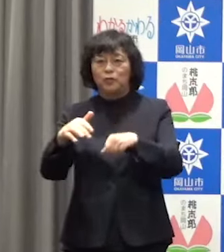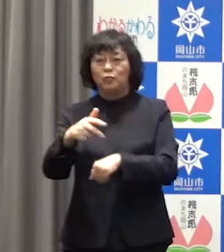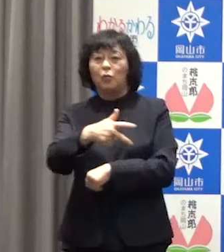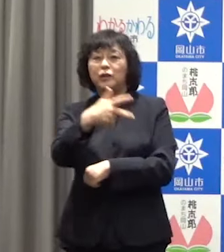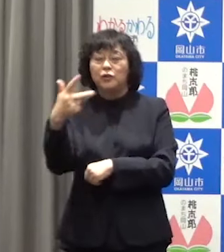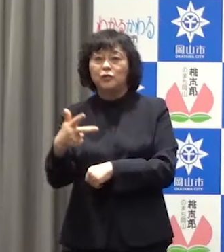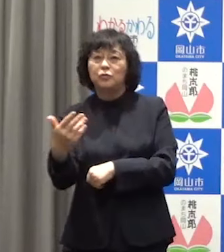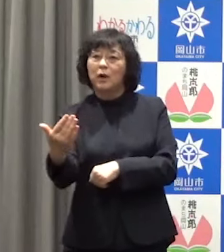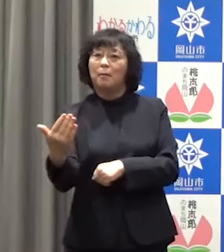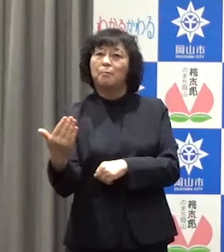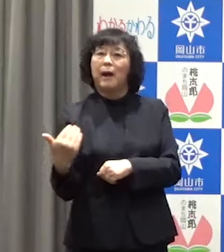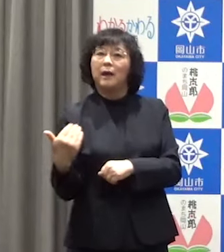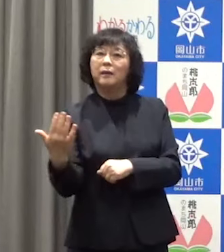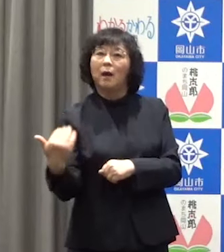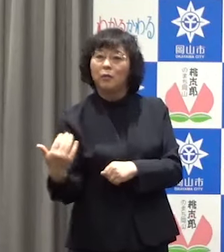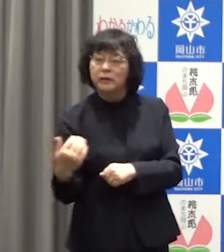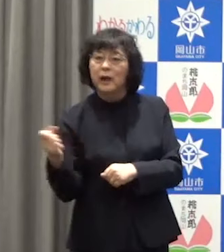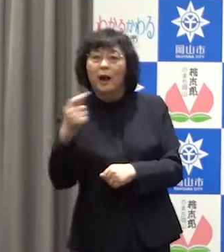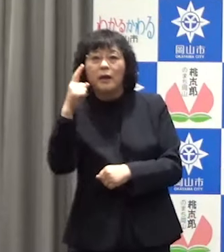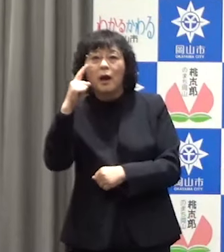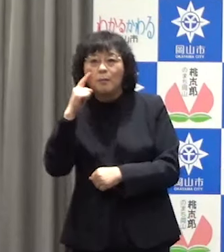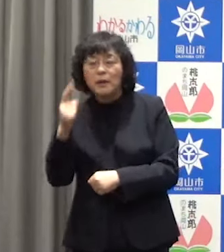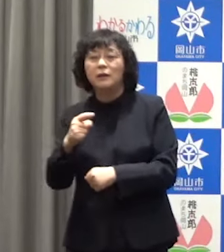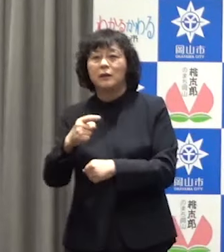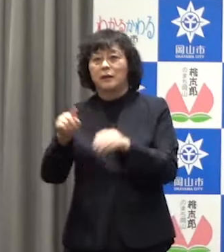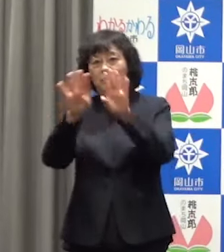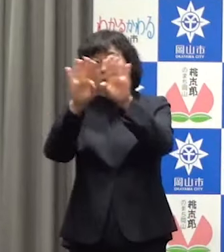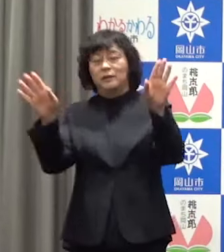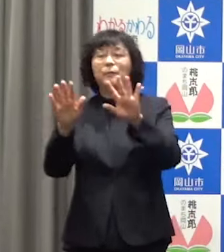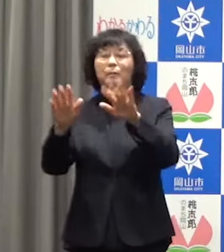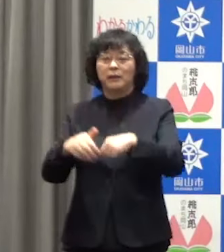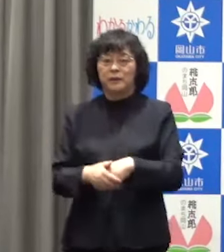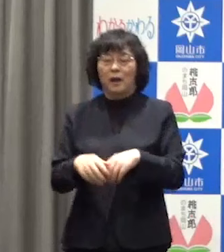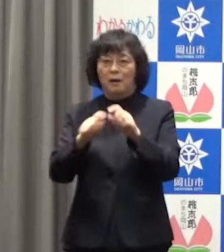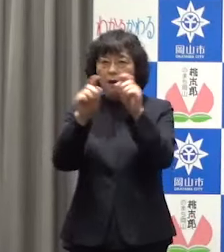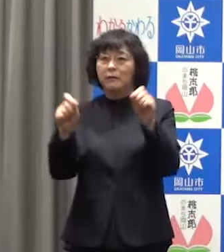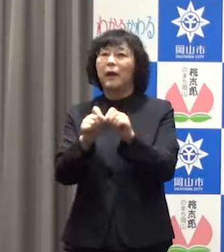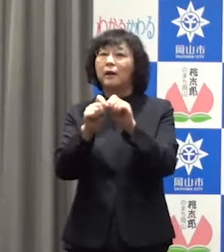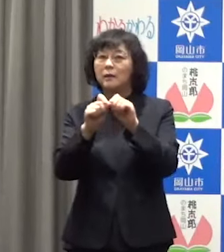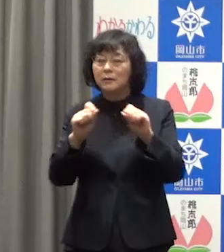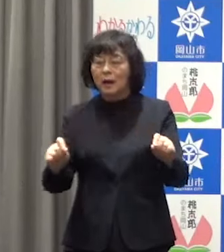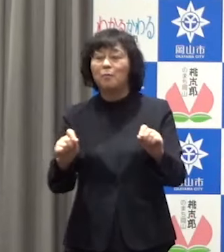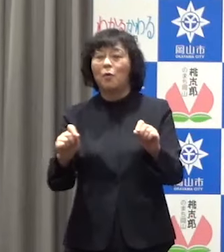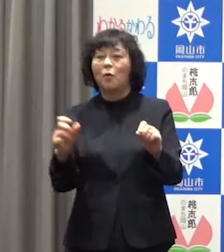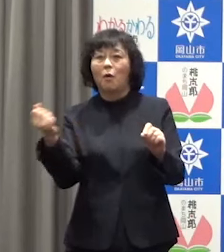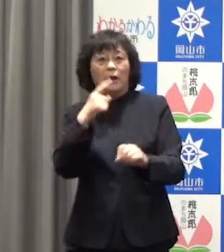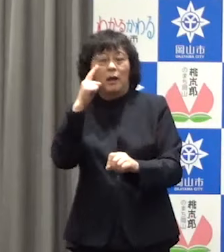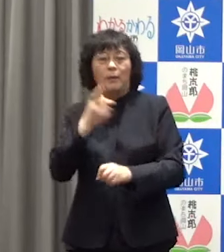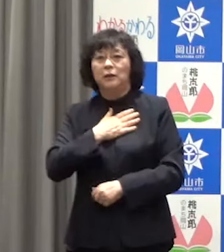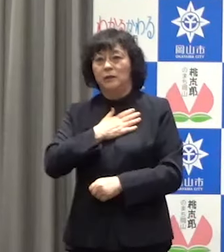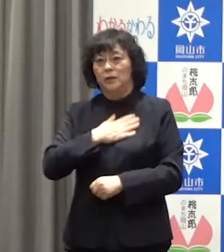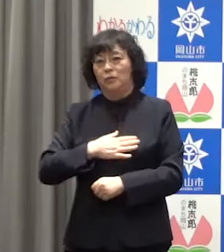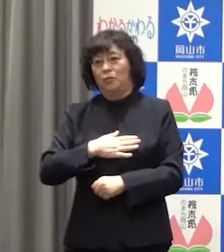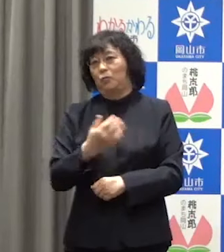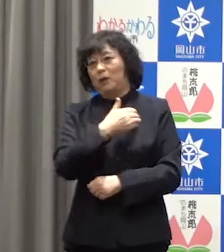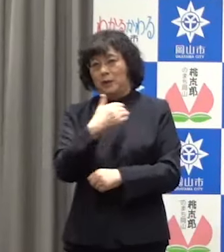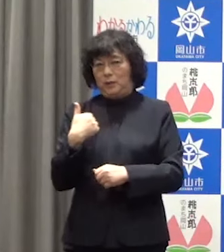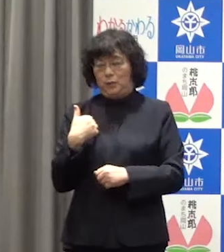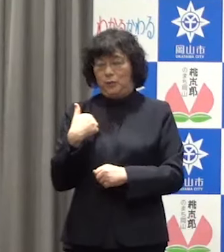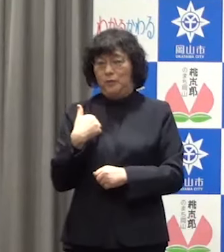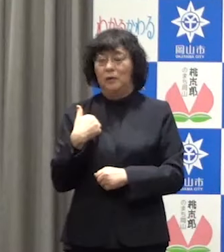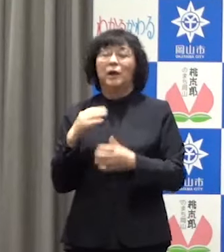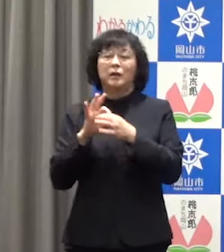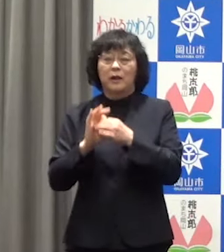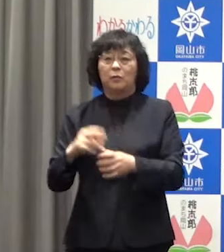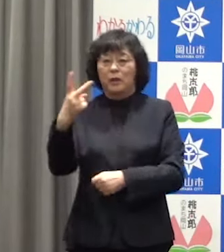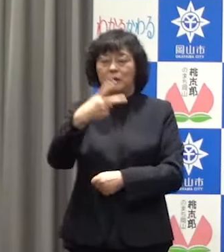い、結果も例年より早くお知らせすることとし、二次募集の